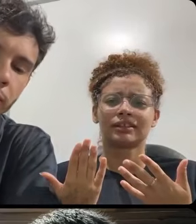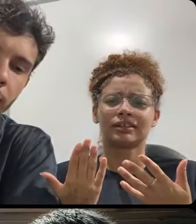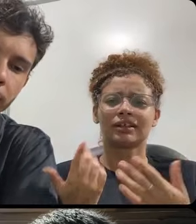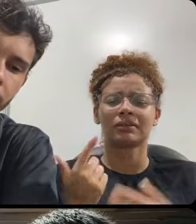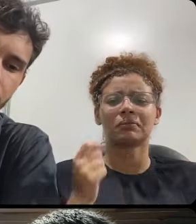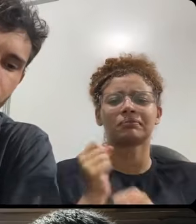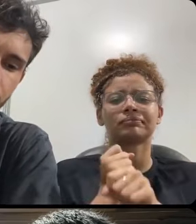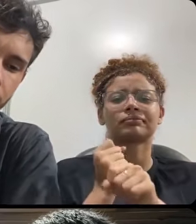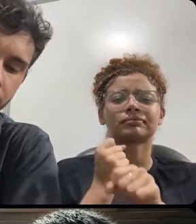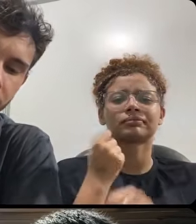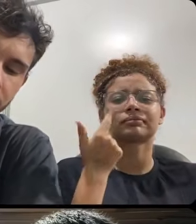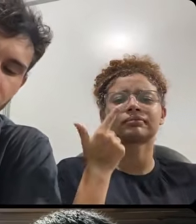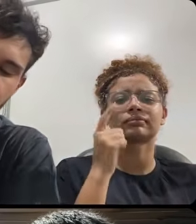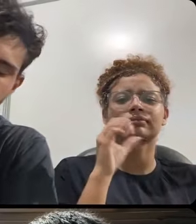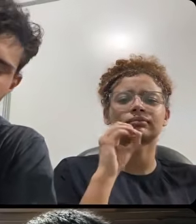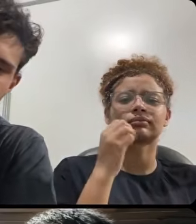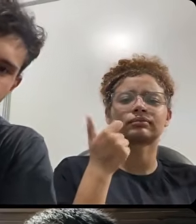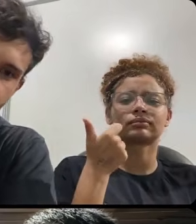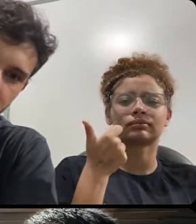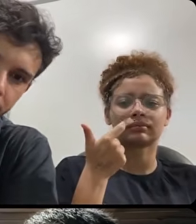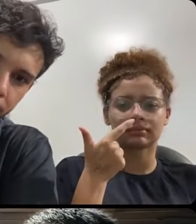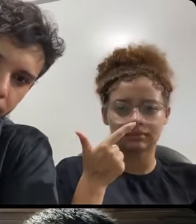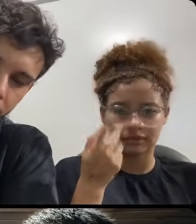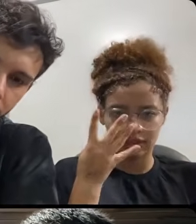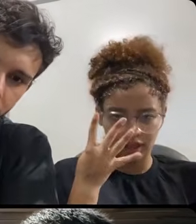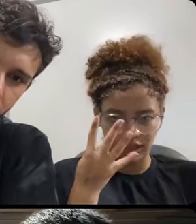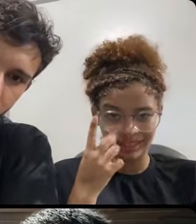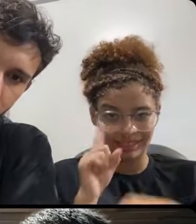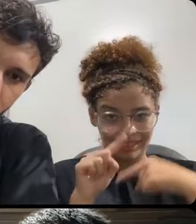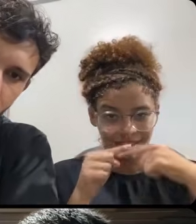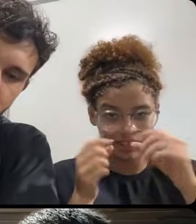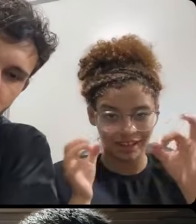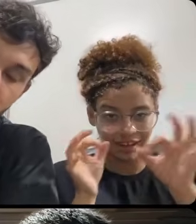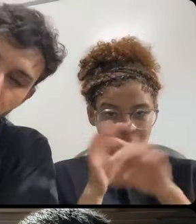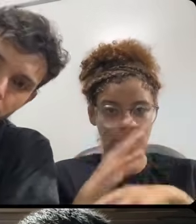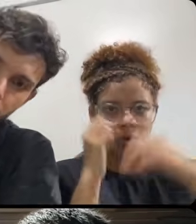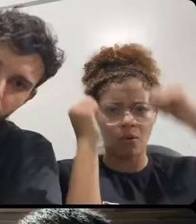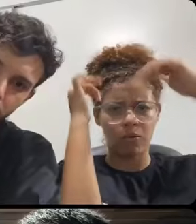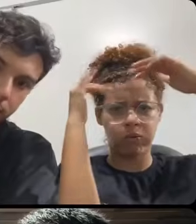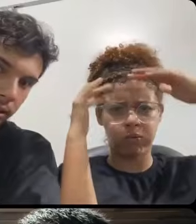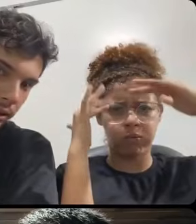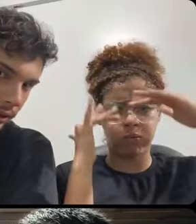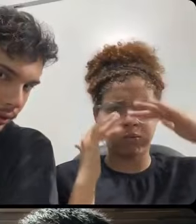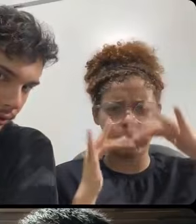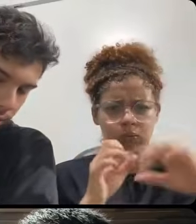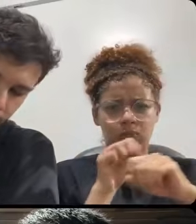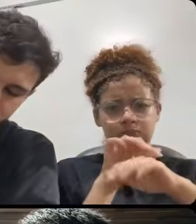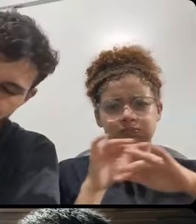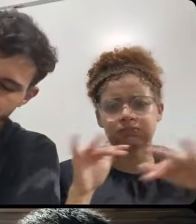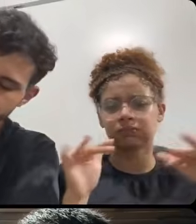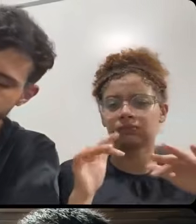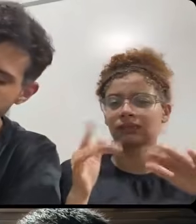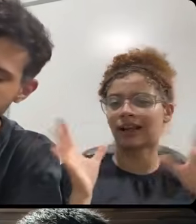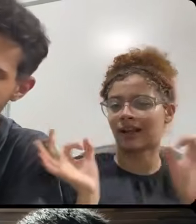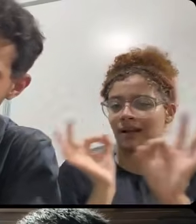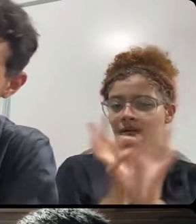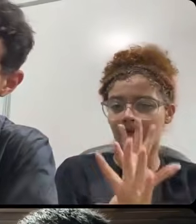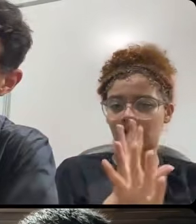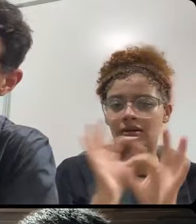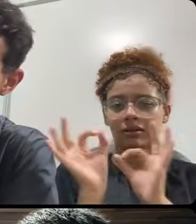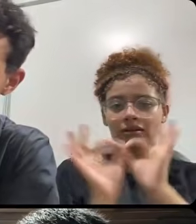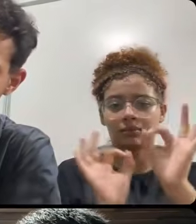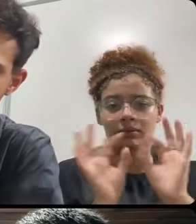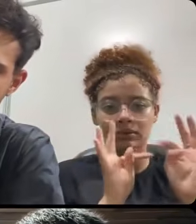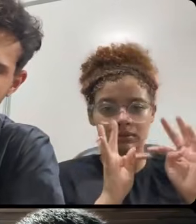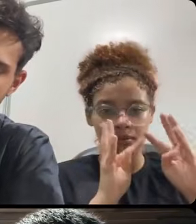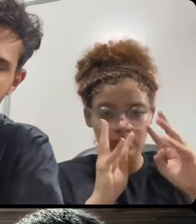em 2024, depois que aconteceu uma enchente aqui em Canoas, lá em Canoas, na verdade, né, que depois que limparam as